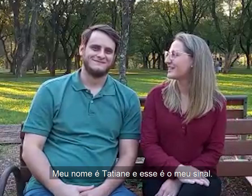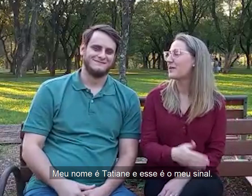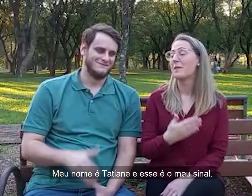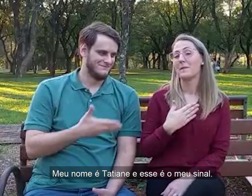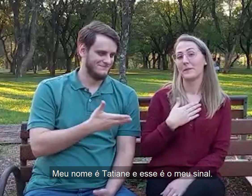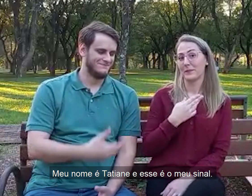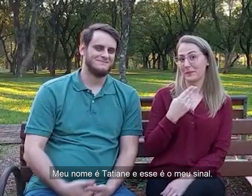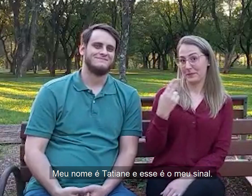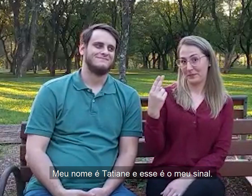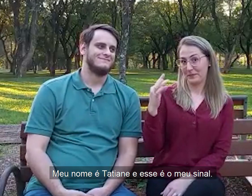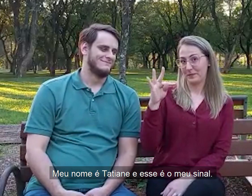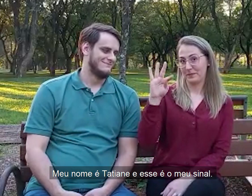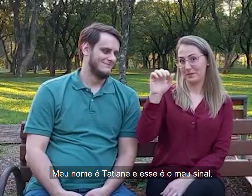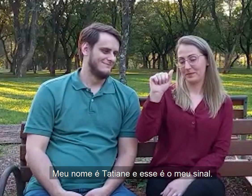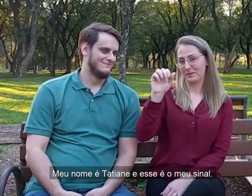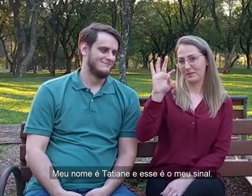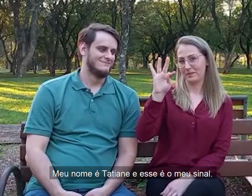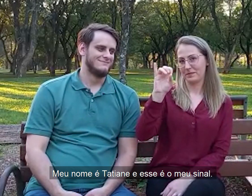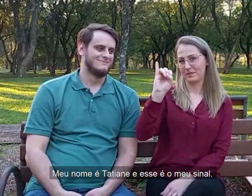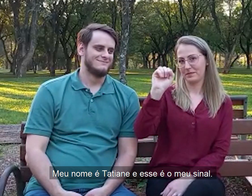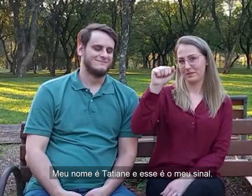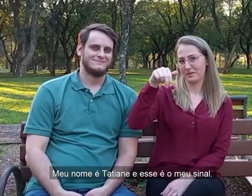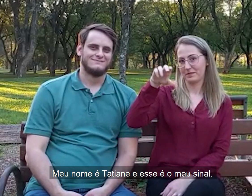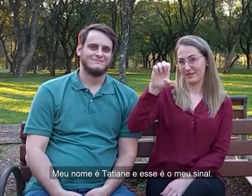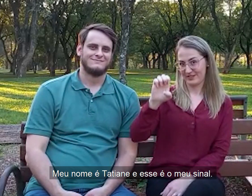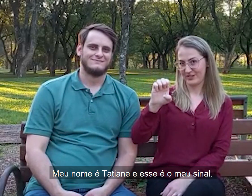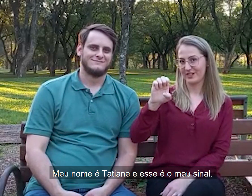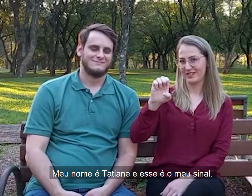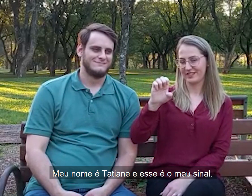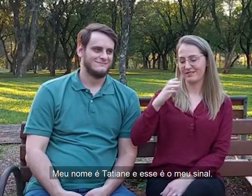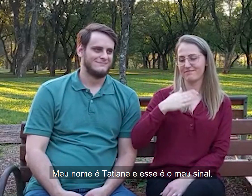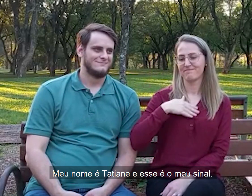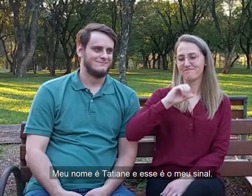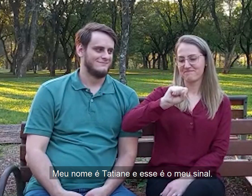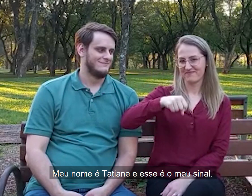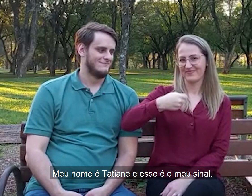Meu nome é Tatiane e esse é o meu sinal.